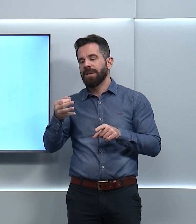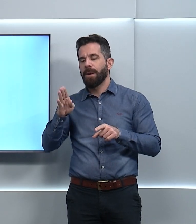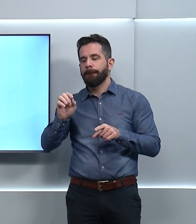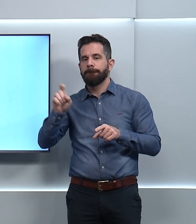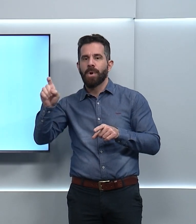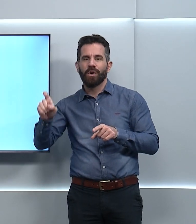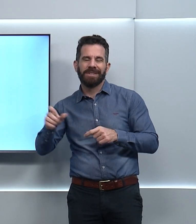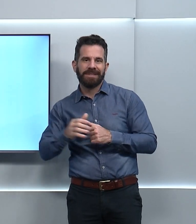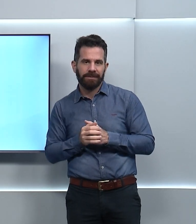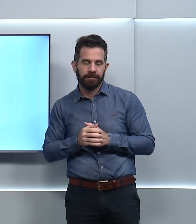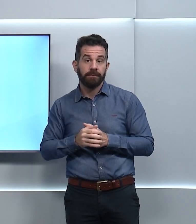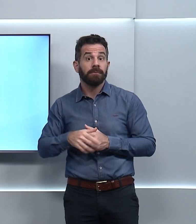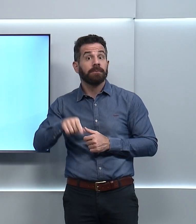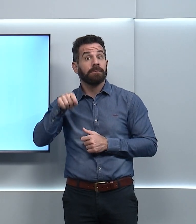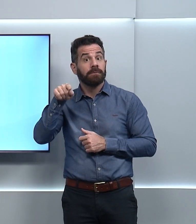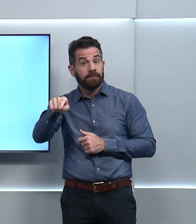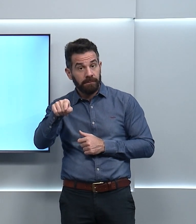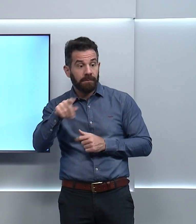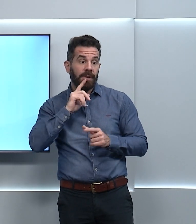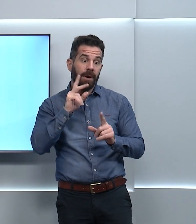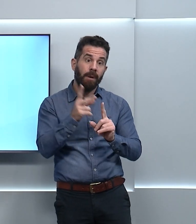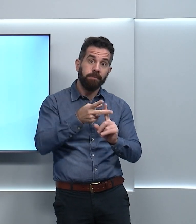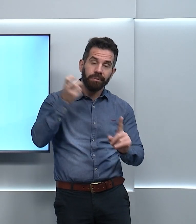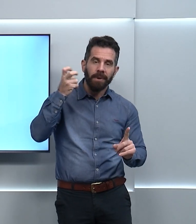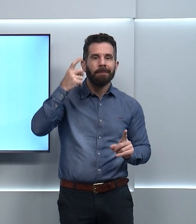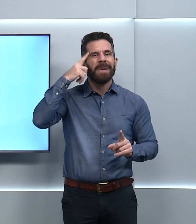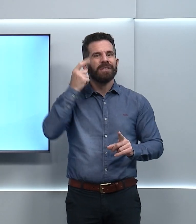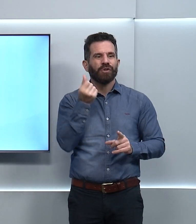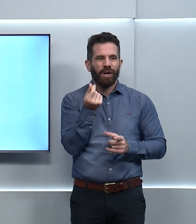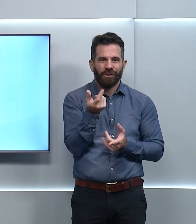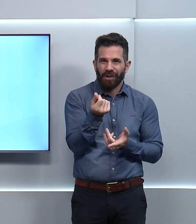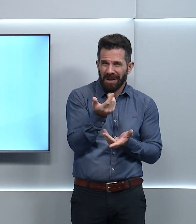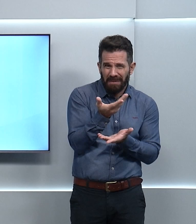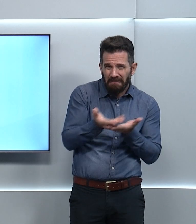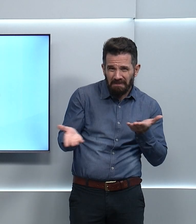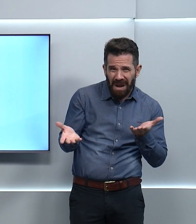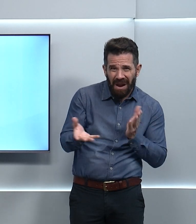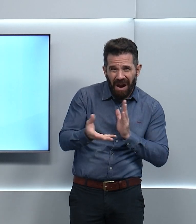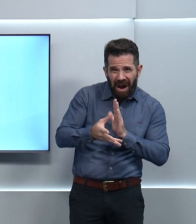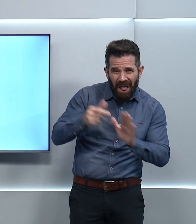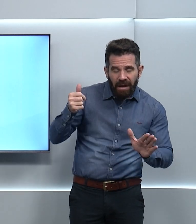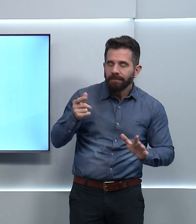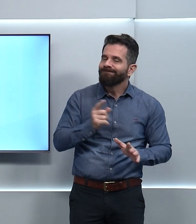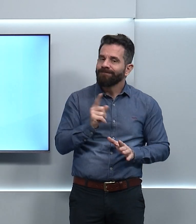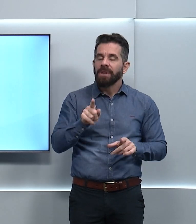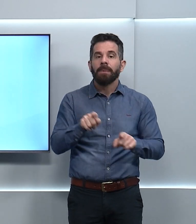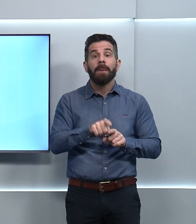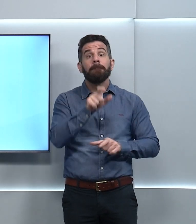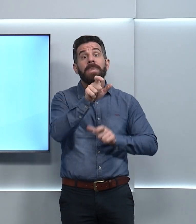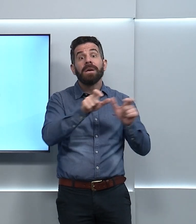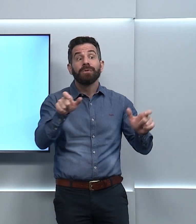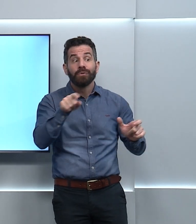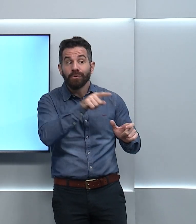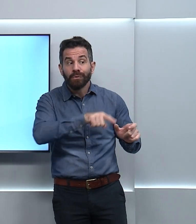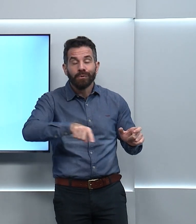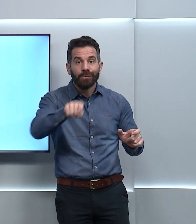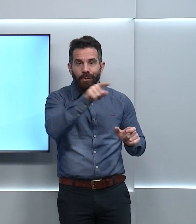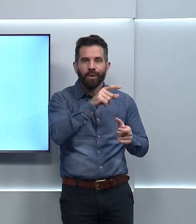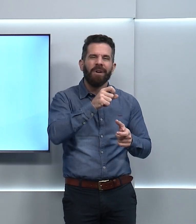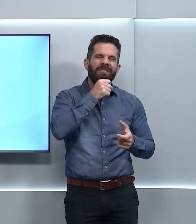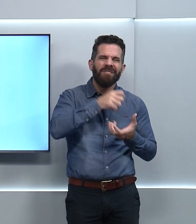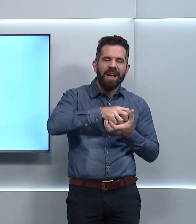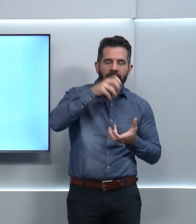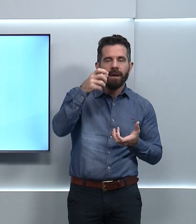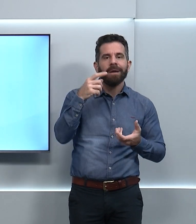Essas fraudes, geram danos que vão além do prejuízo financeiro. Os entrevistados relatam sentirem